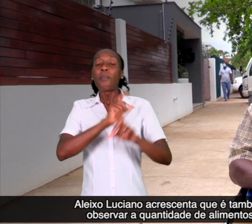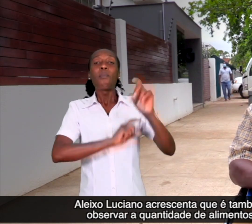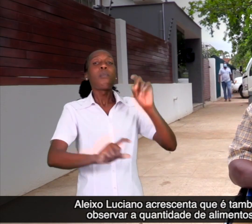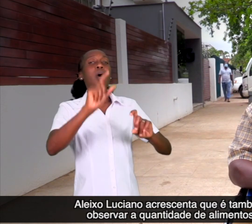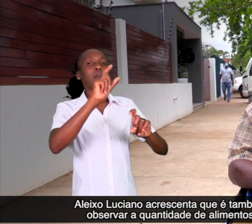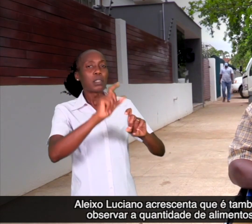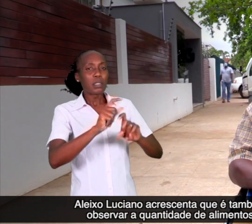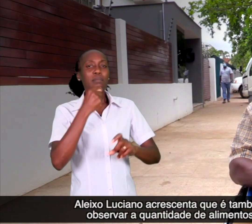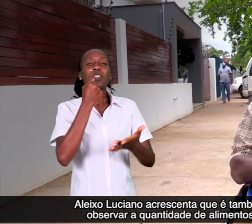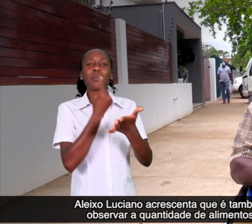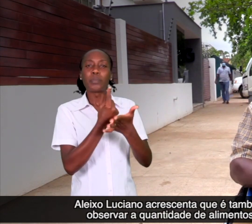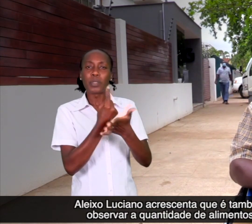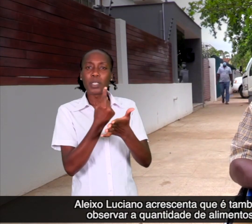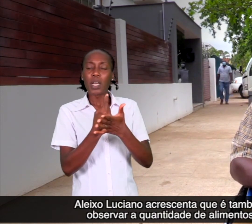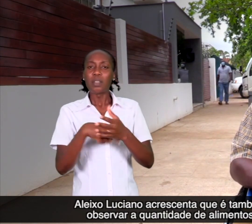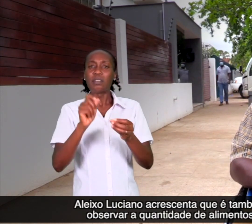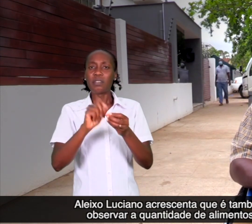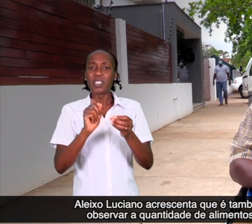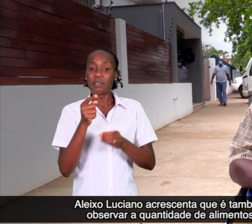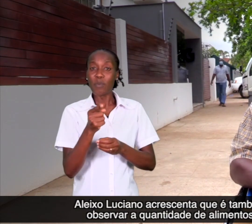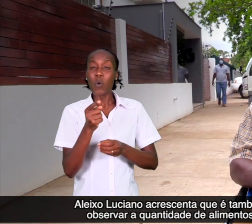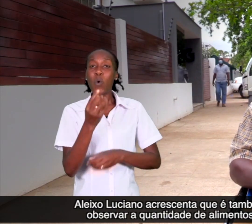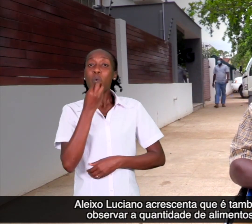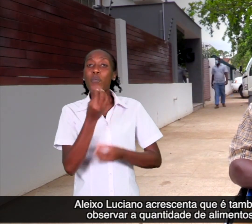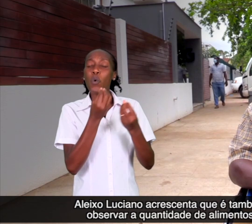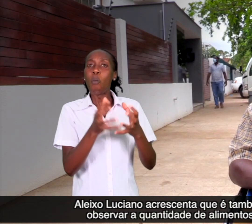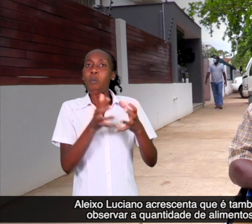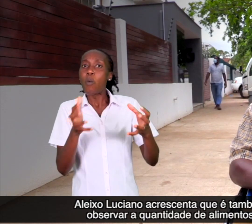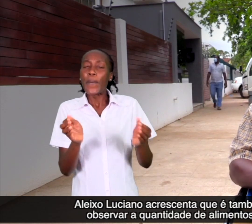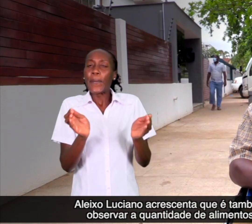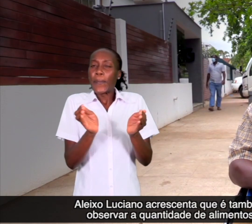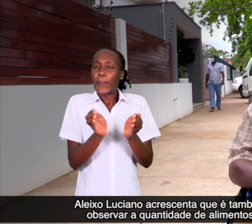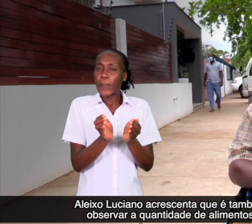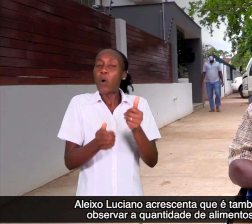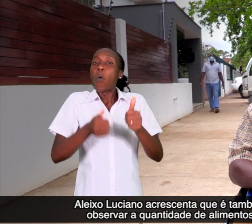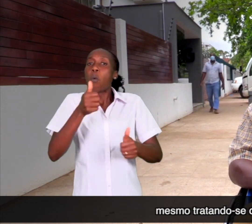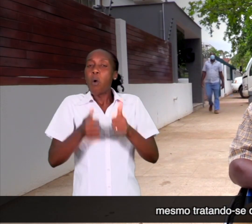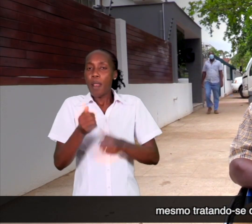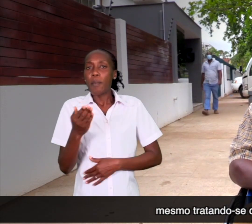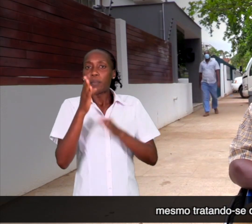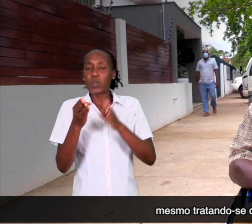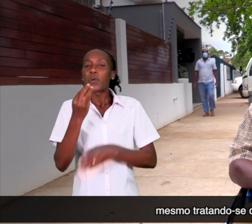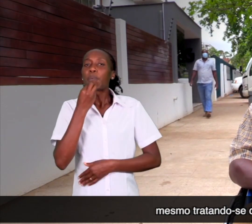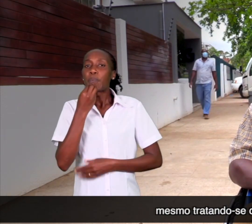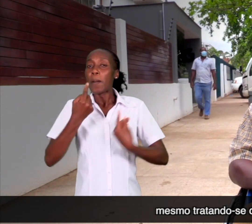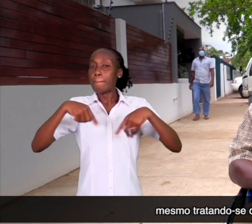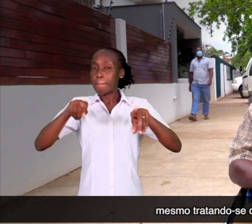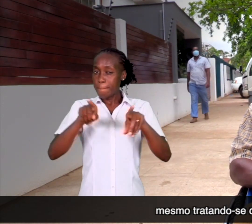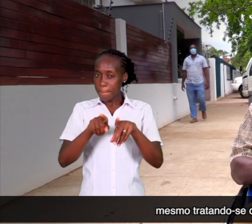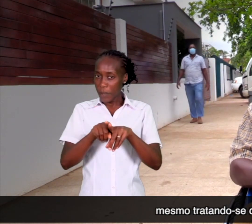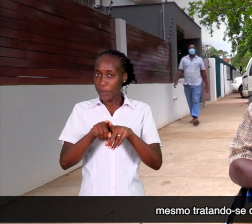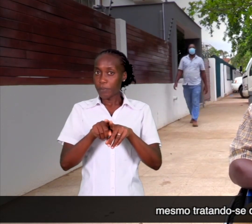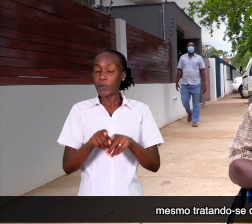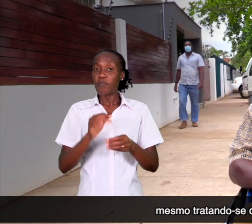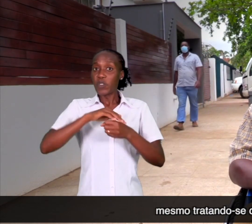também importante observar a quantidade de alimentos a consumir, mesmo tratando-se